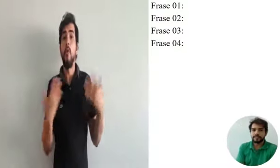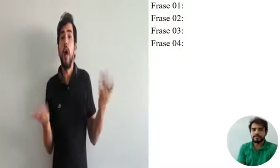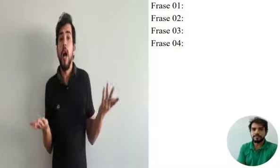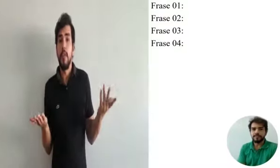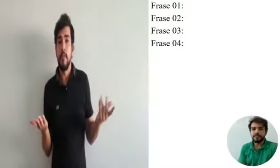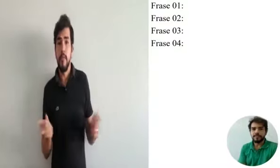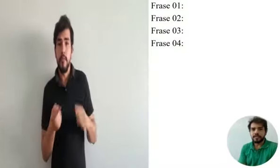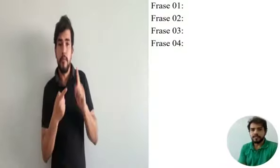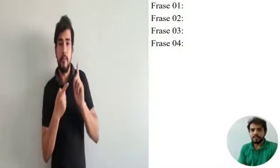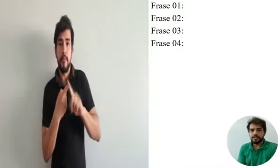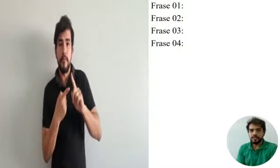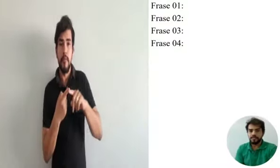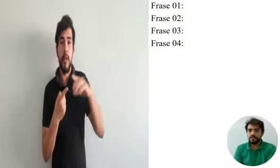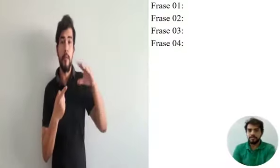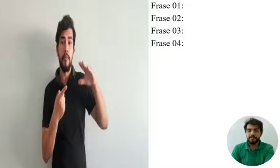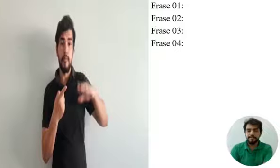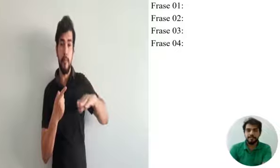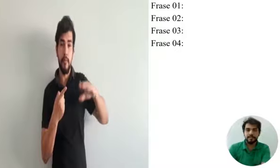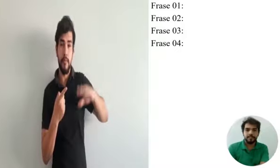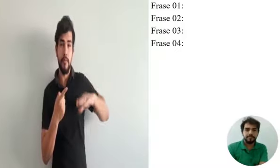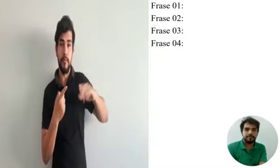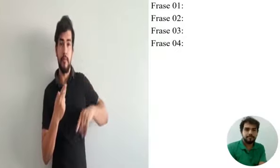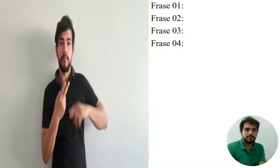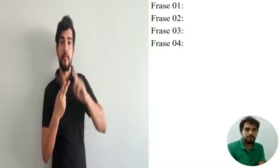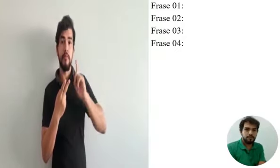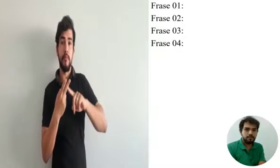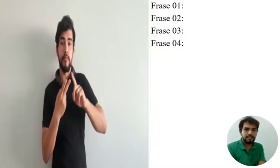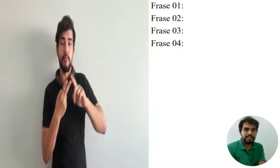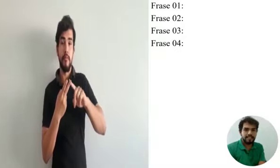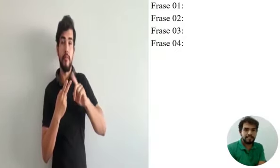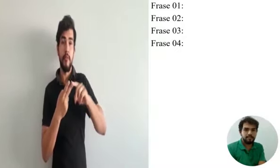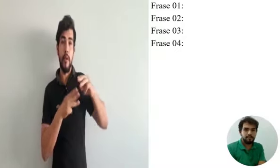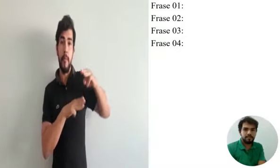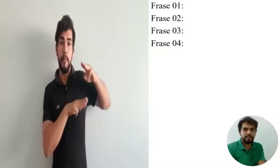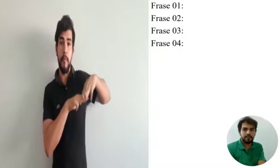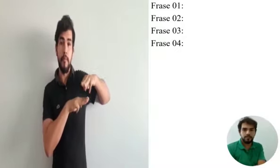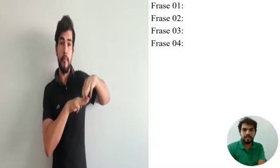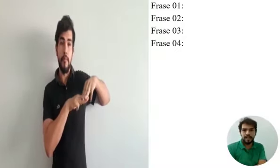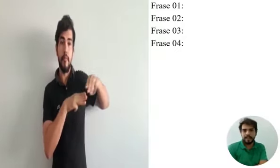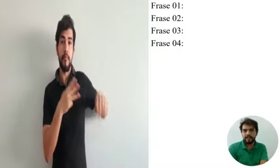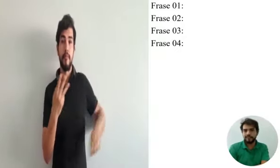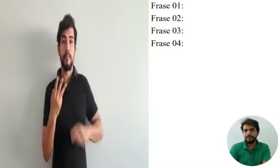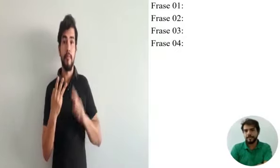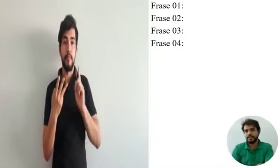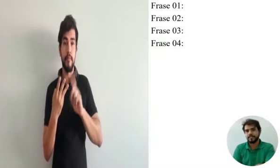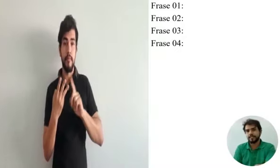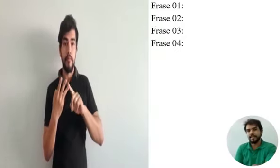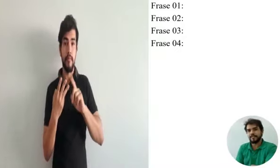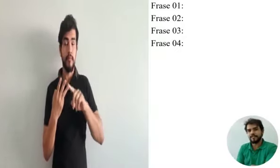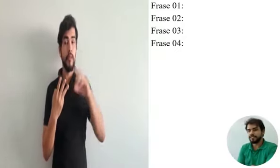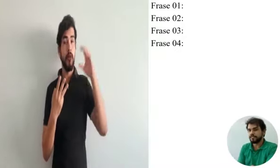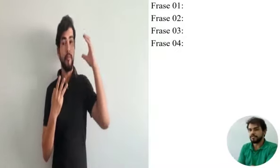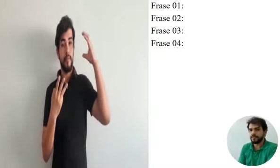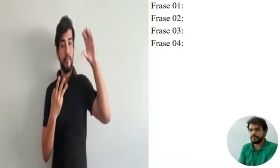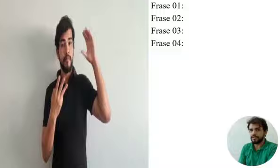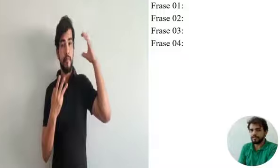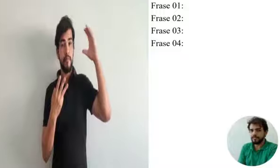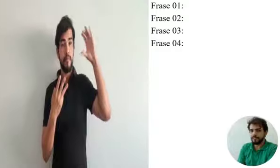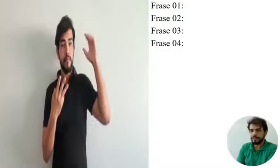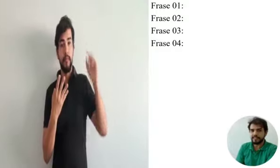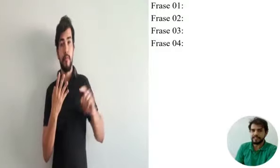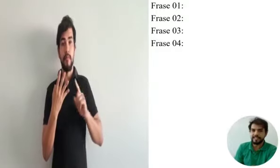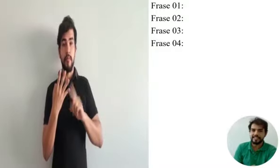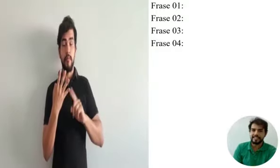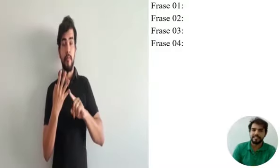história e geografia. Todas essas disciplinas eu vou estudar arduamente, lendo, assistindo